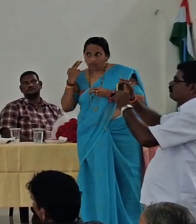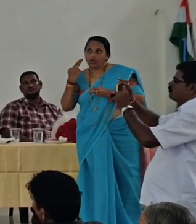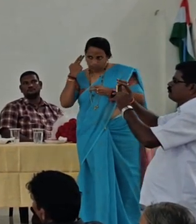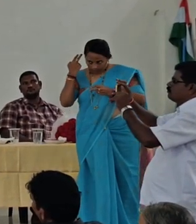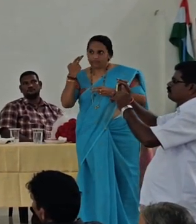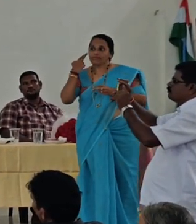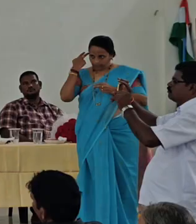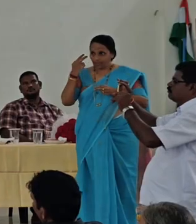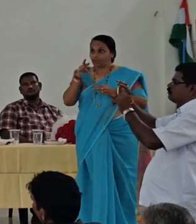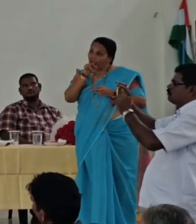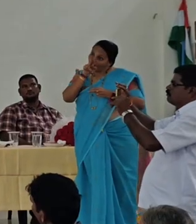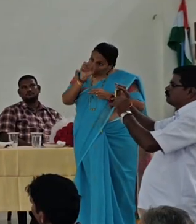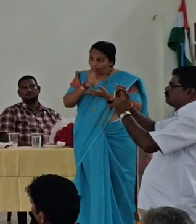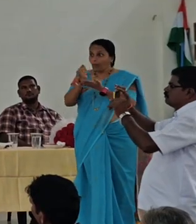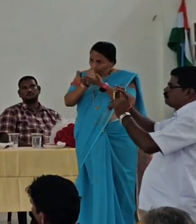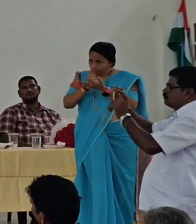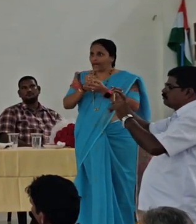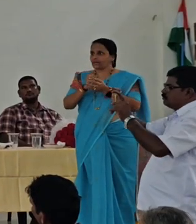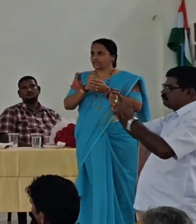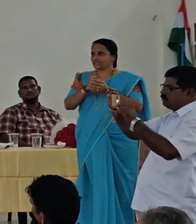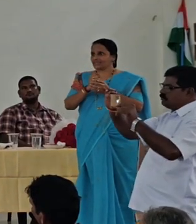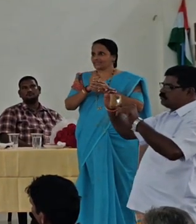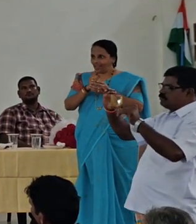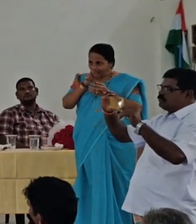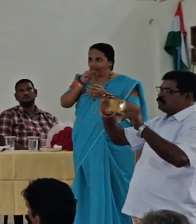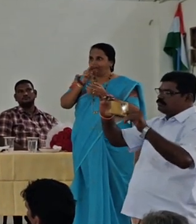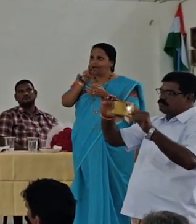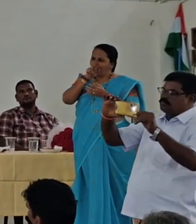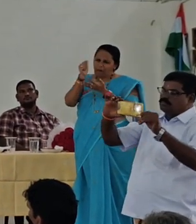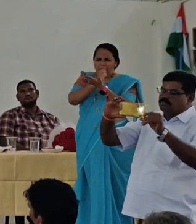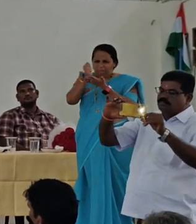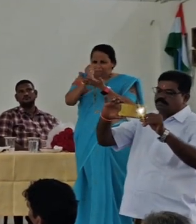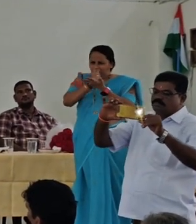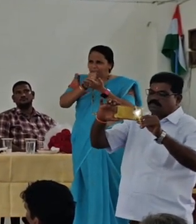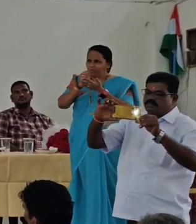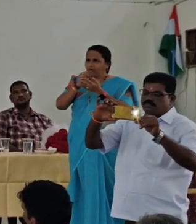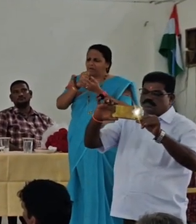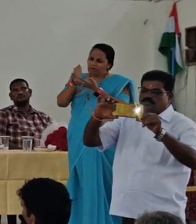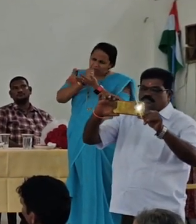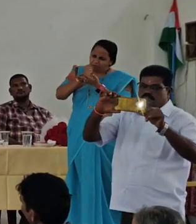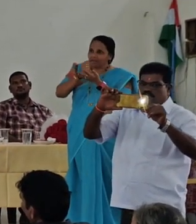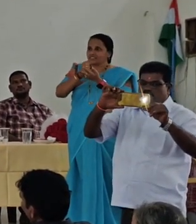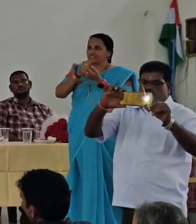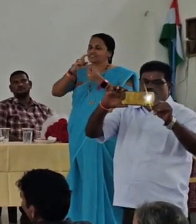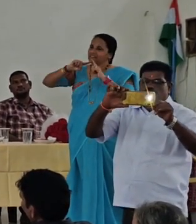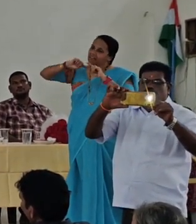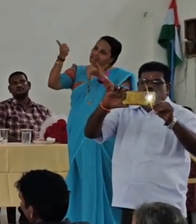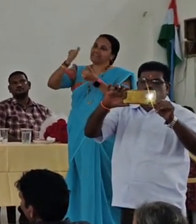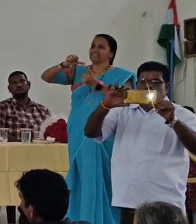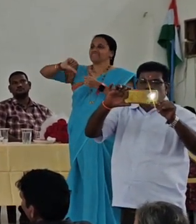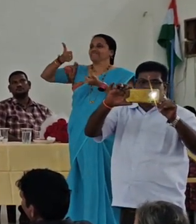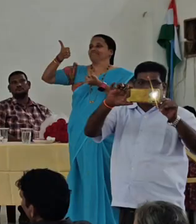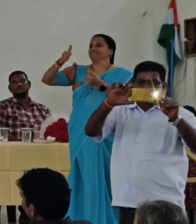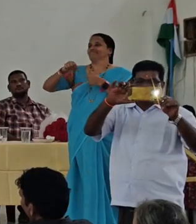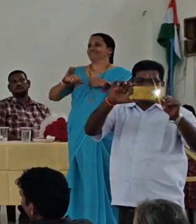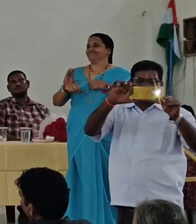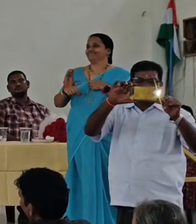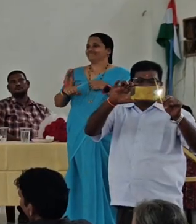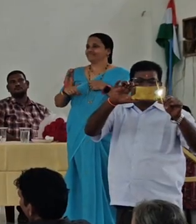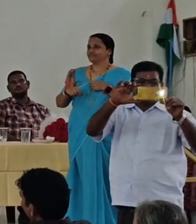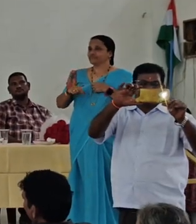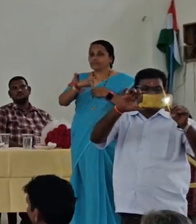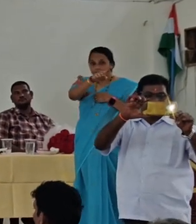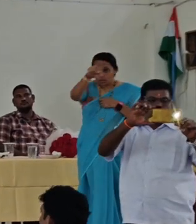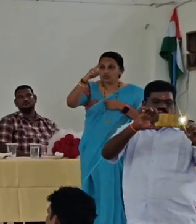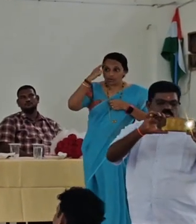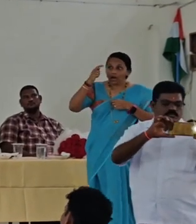తర్వాత వాళ్ళకు మాటలు వచ్చేదానికి స్పీచ్ థెరపీ కూడా పోస్ట్ ఆపరేటివ్ కేర్ కూడా తీసుకుంటున్నారు. అది నేను